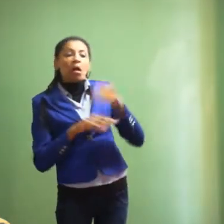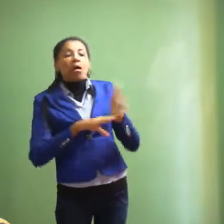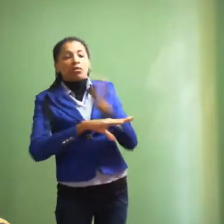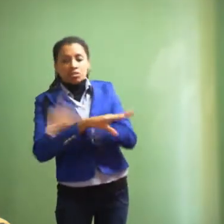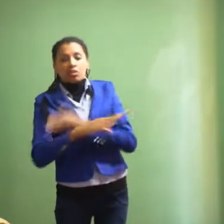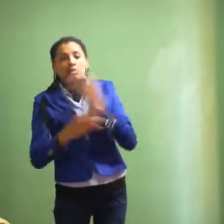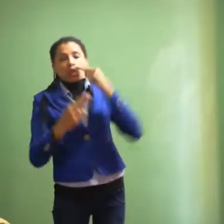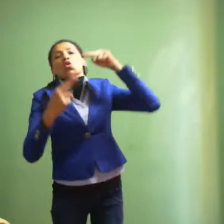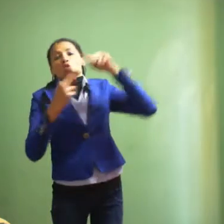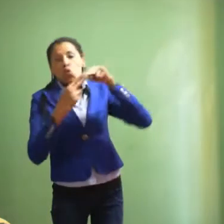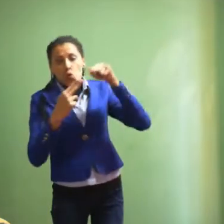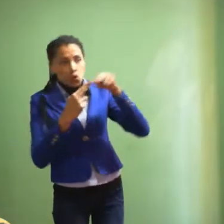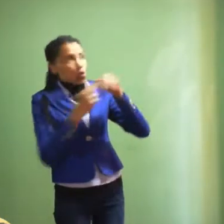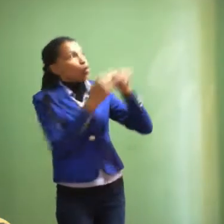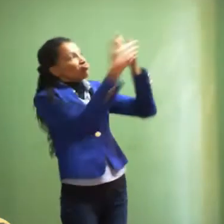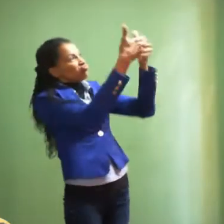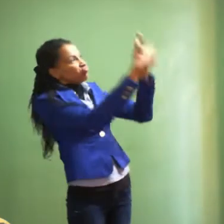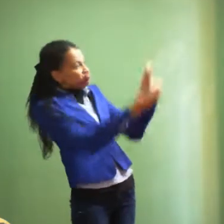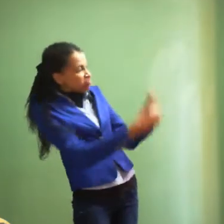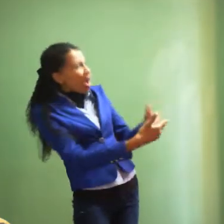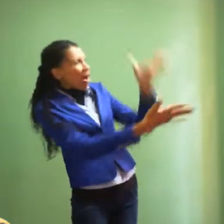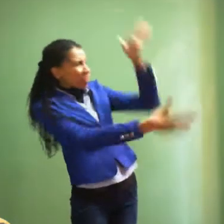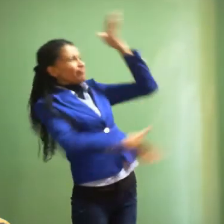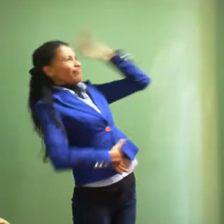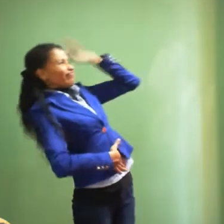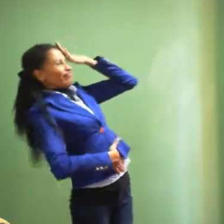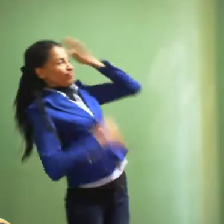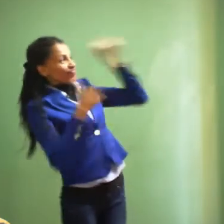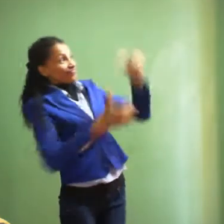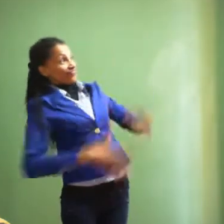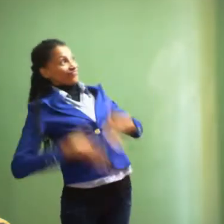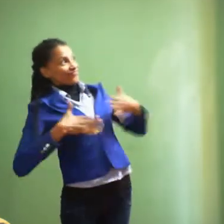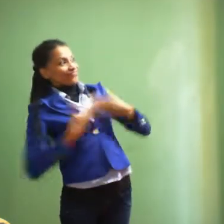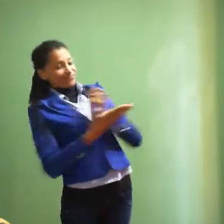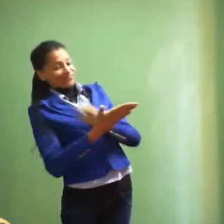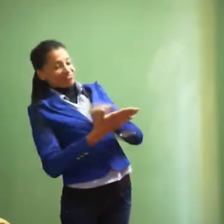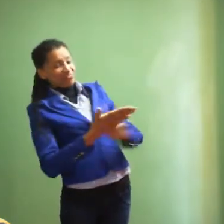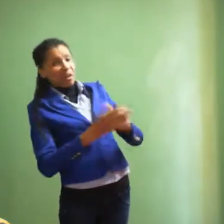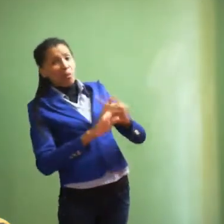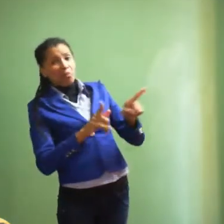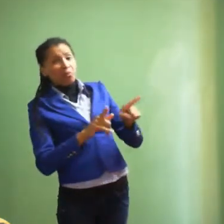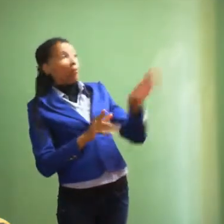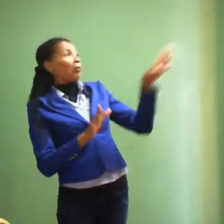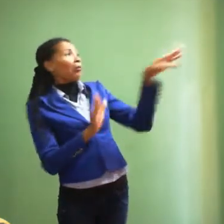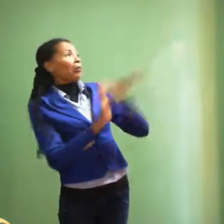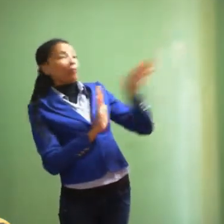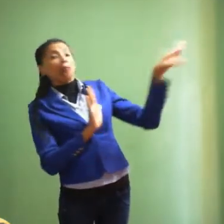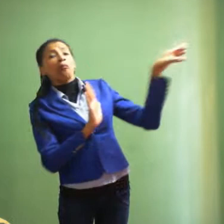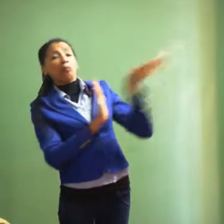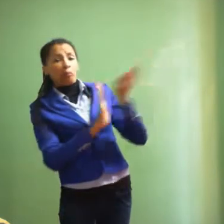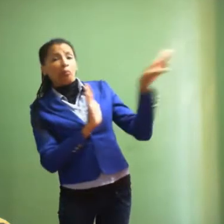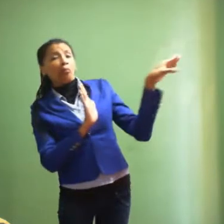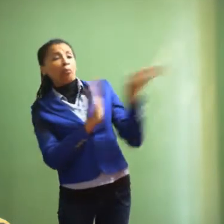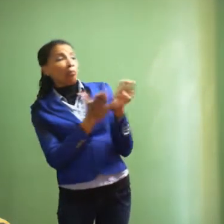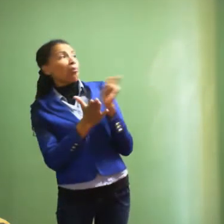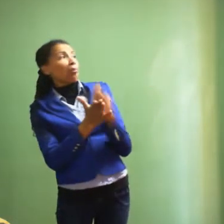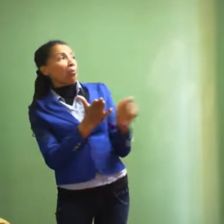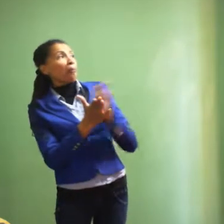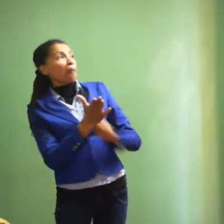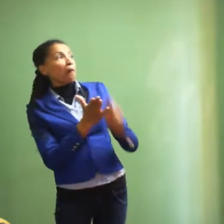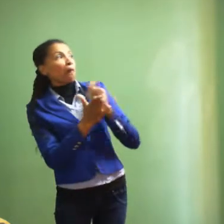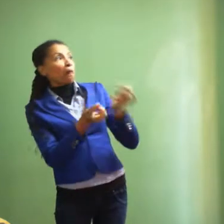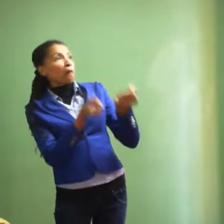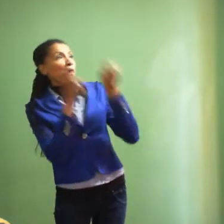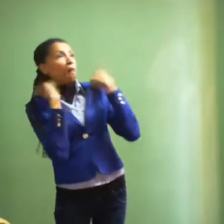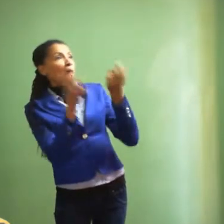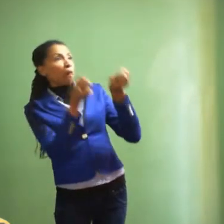todo ese proceso previo. Cuando no, es solamente una imitación de lo que está puesto en el tablero y no tiene